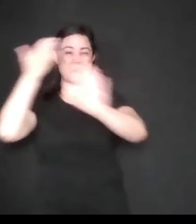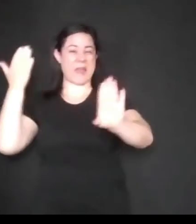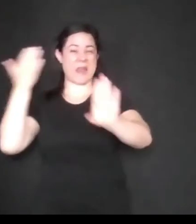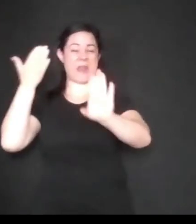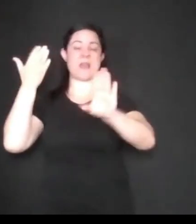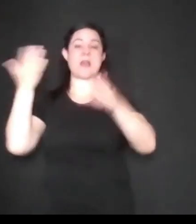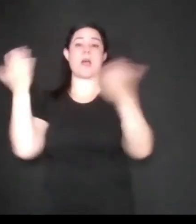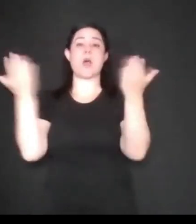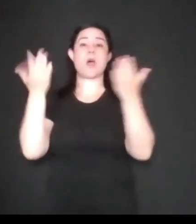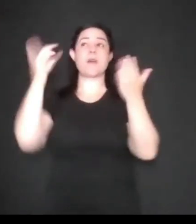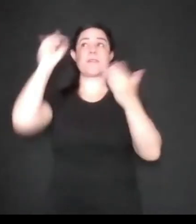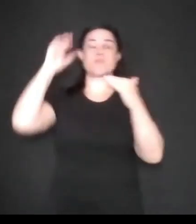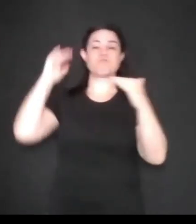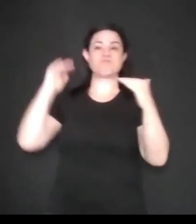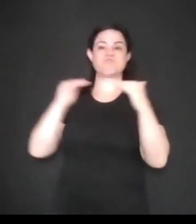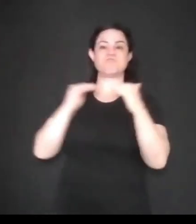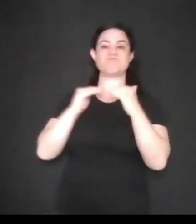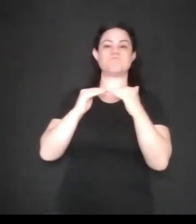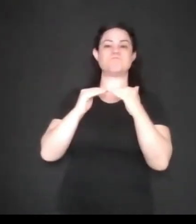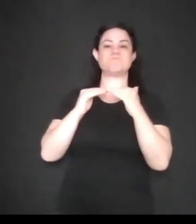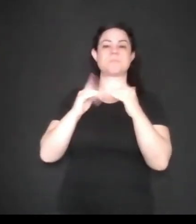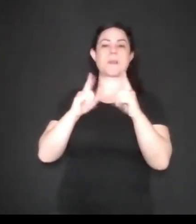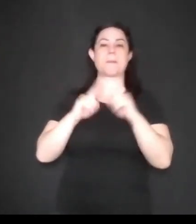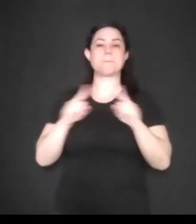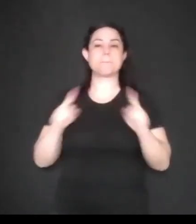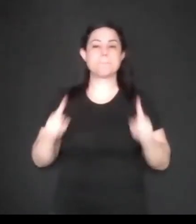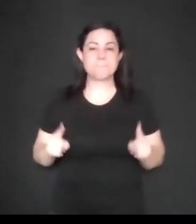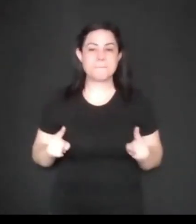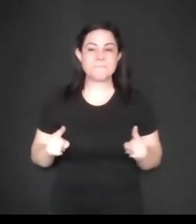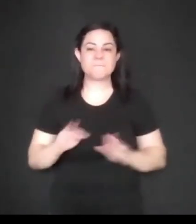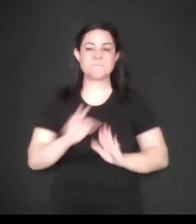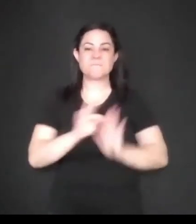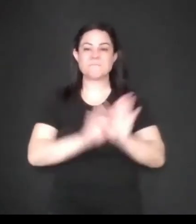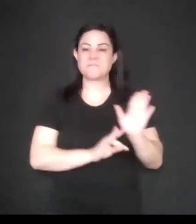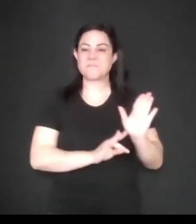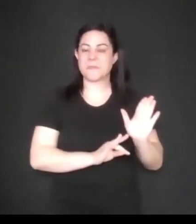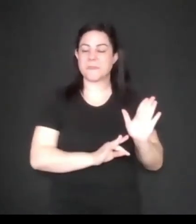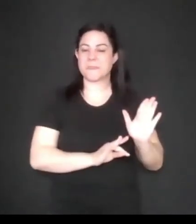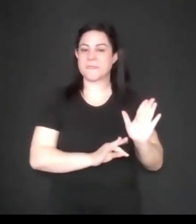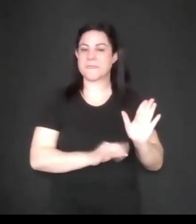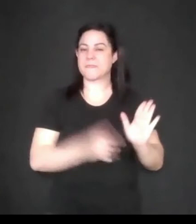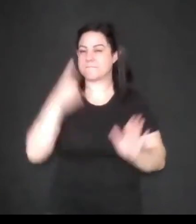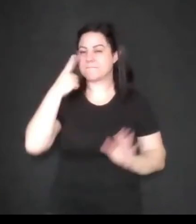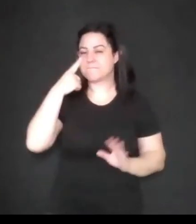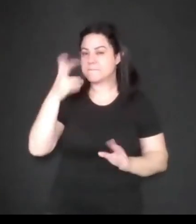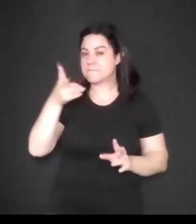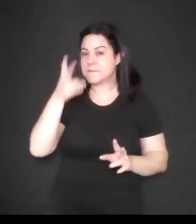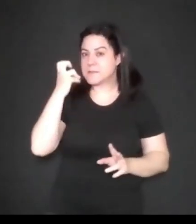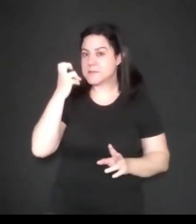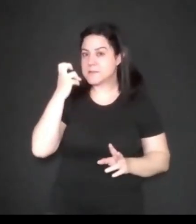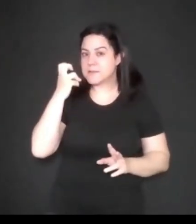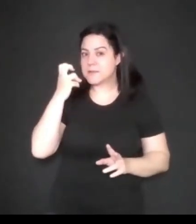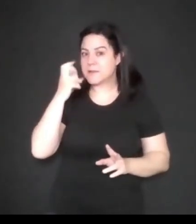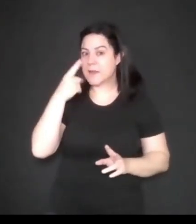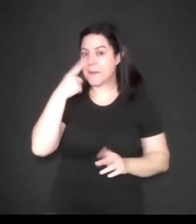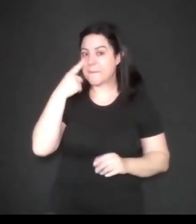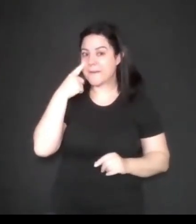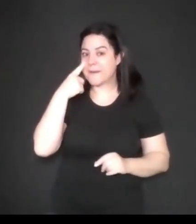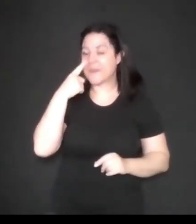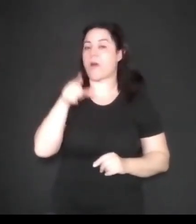favoreceu. Mas a pegadinha do texto, olha, tem pegadinha, professora